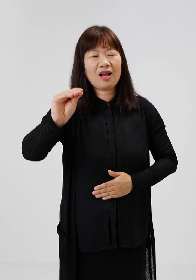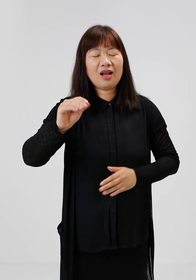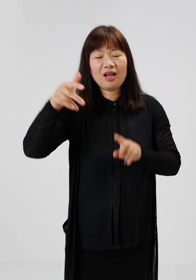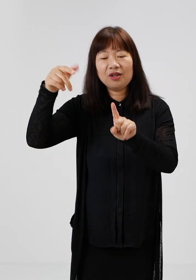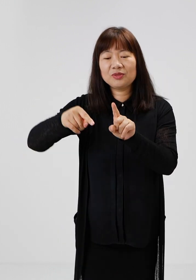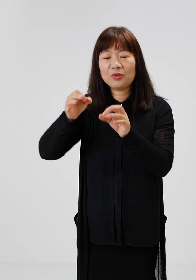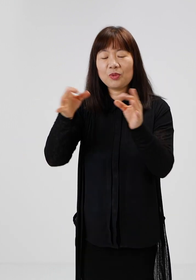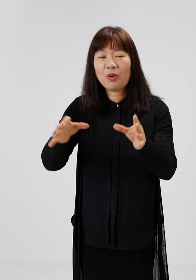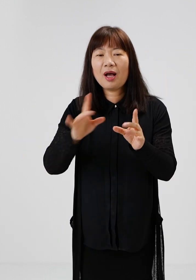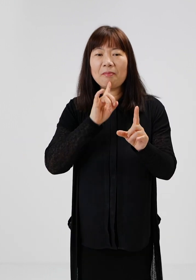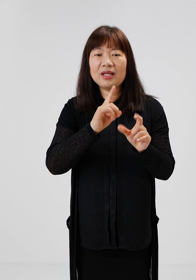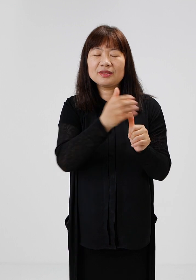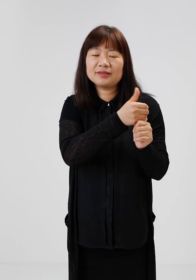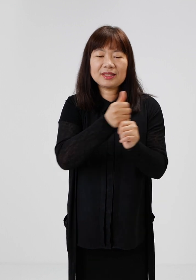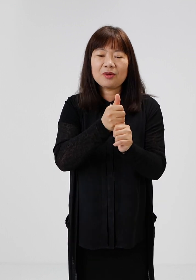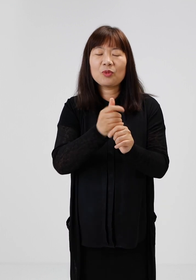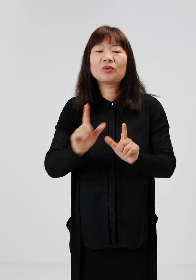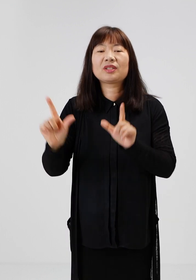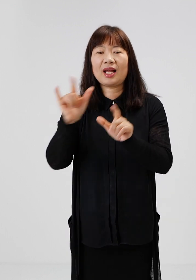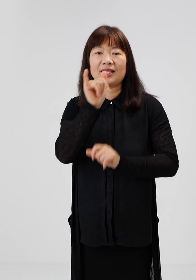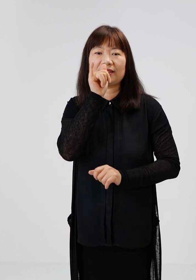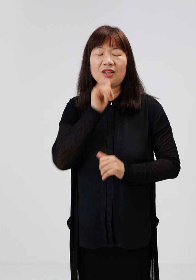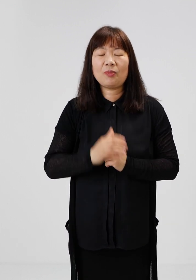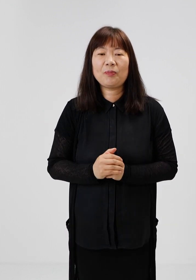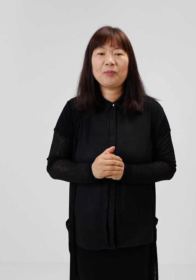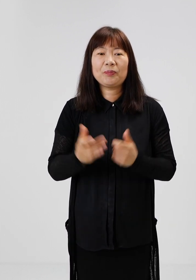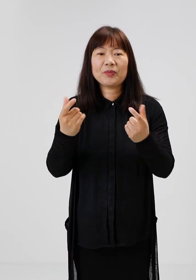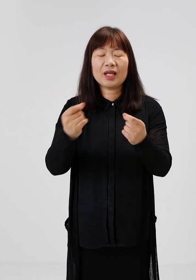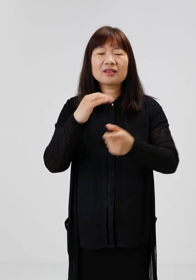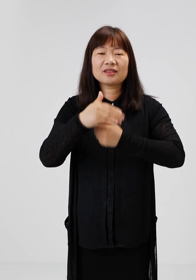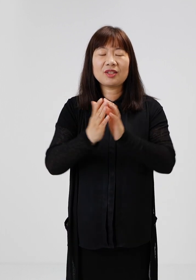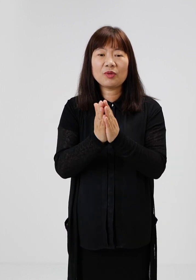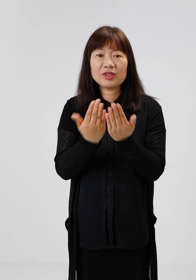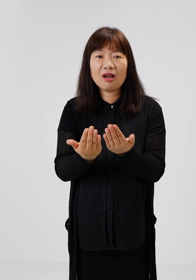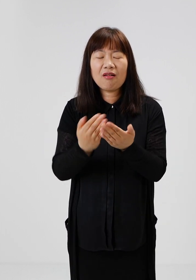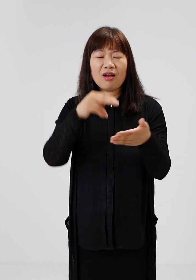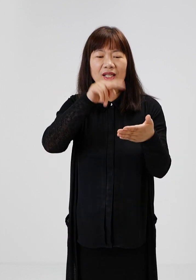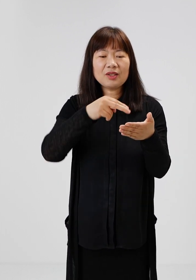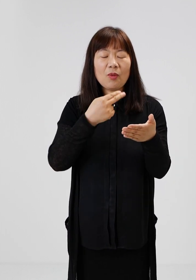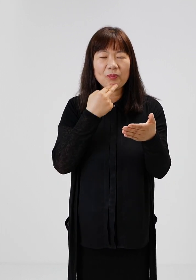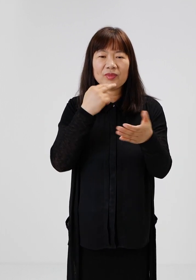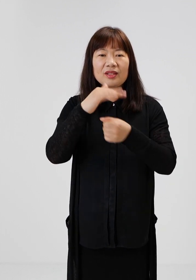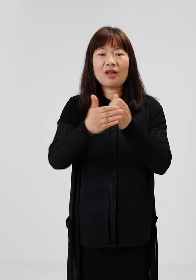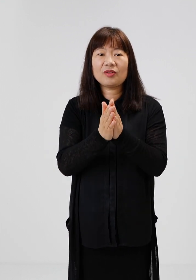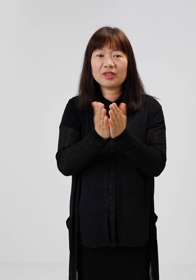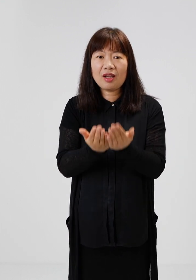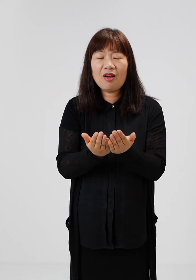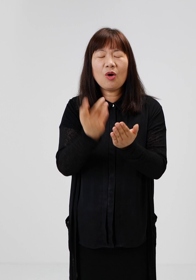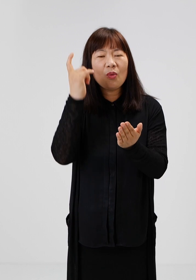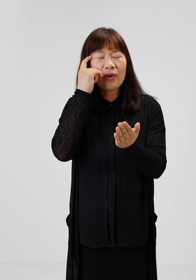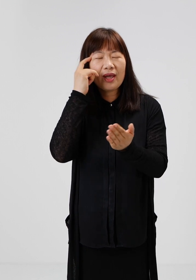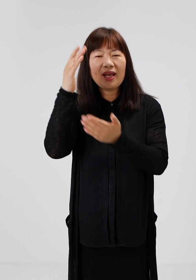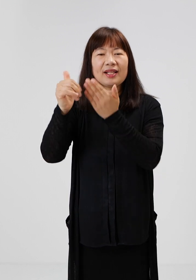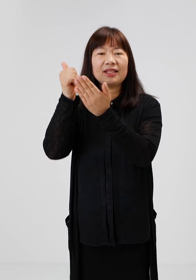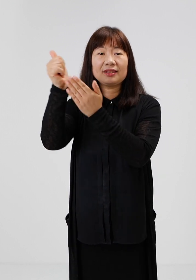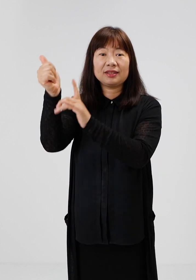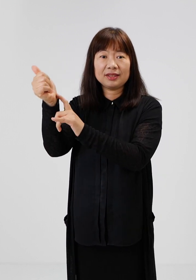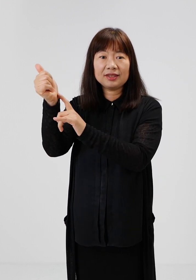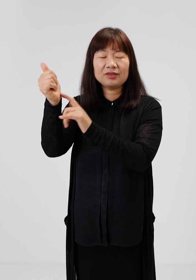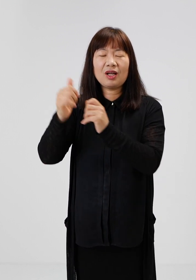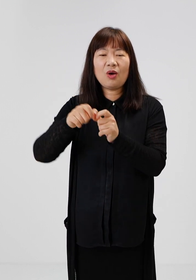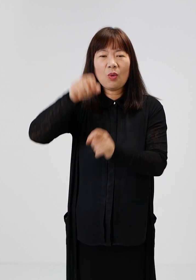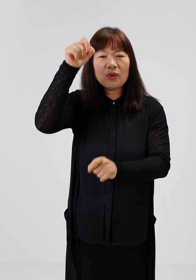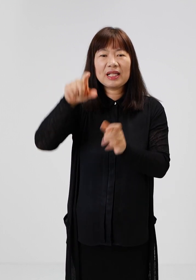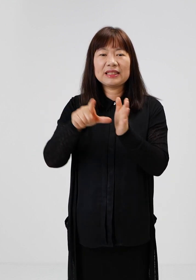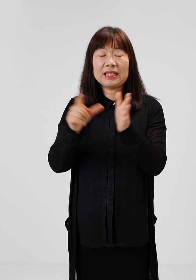한 주 사는 거 아니에요. 근데 그런 성경을 읽지도 않을 성경을 왜 하나님은 굳이